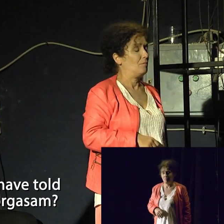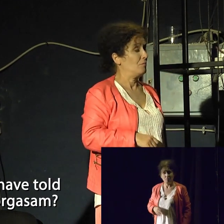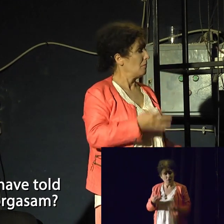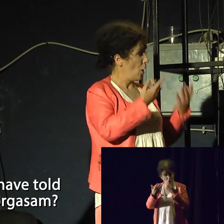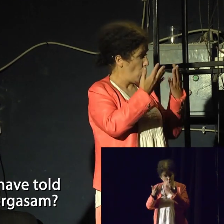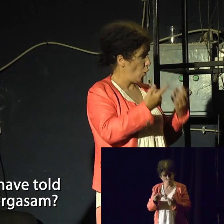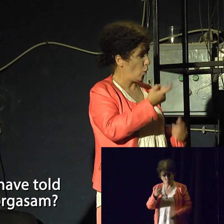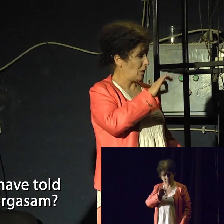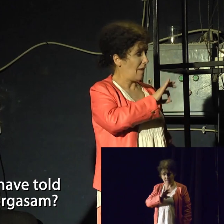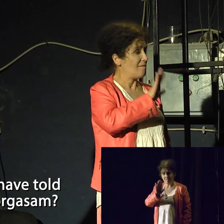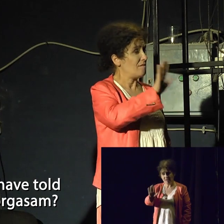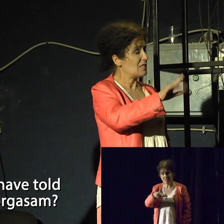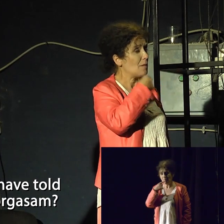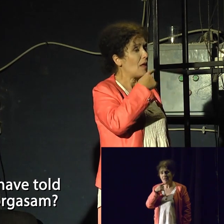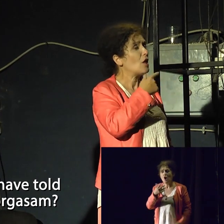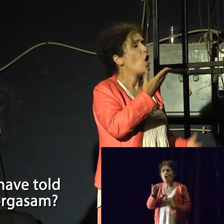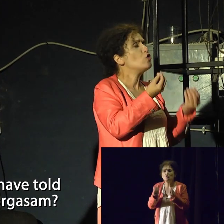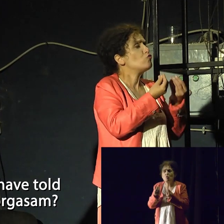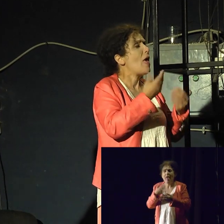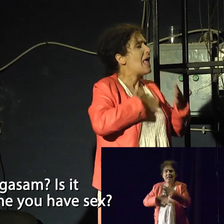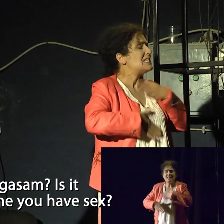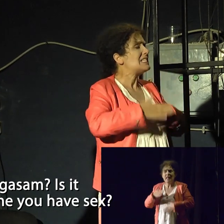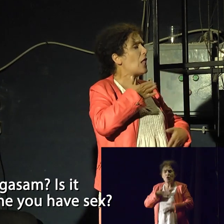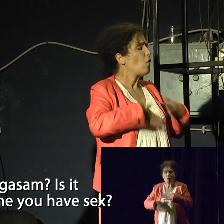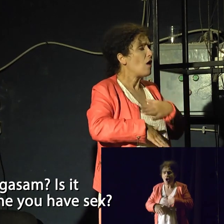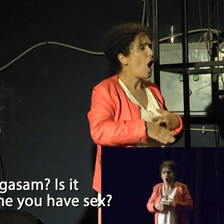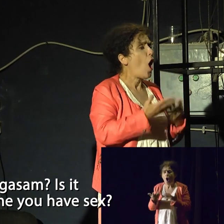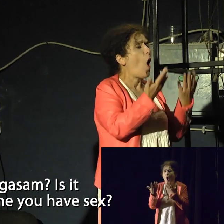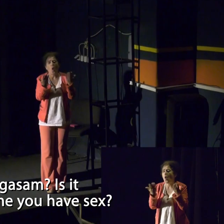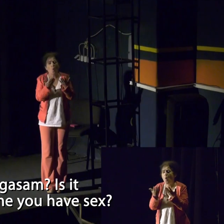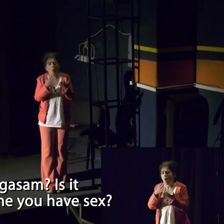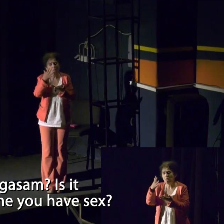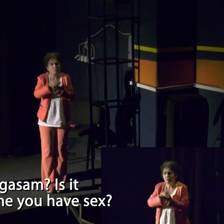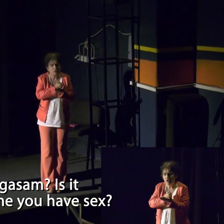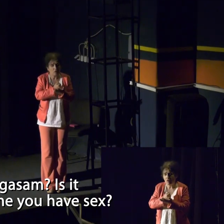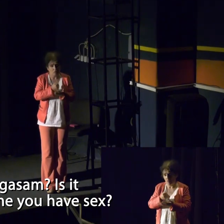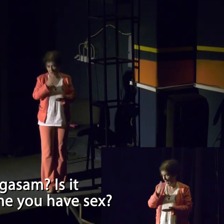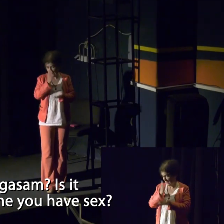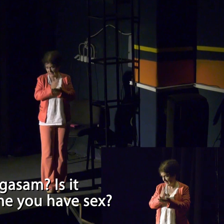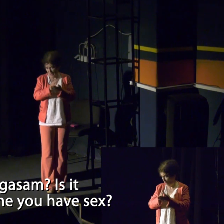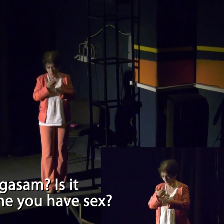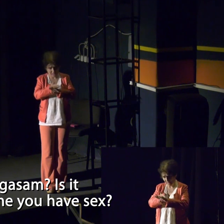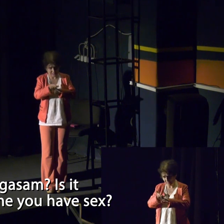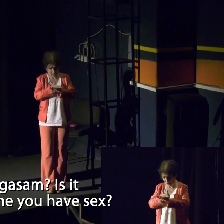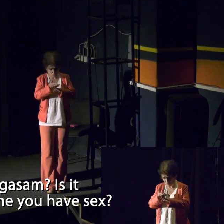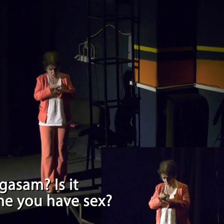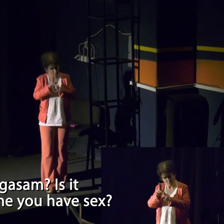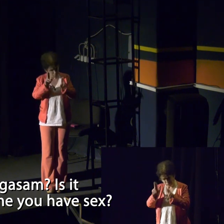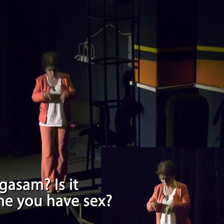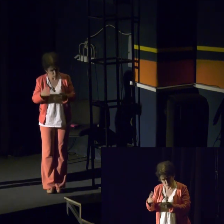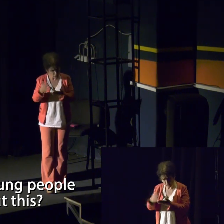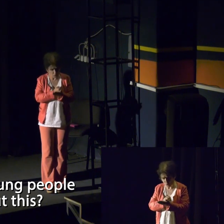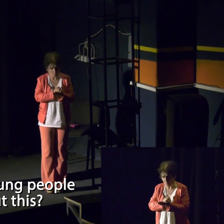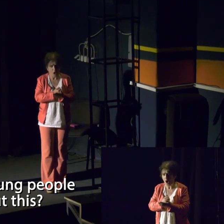Колку од вас имате кажано на вашето деце што е оргазам? Во кои услови се постигнува оргазам? Дали секојаш при секој сексуален однос може да се постигне